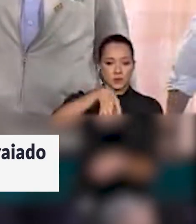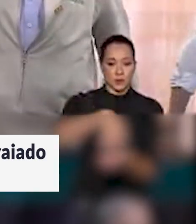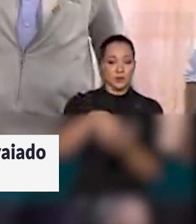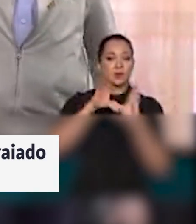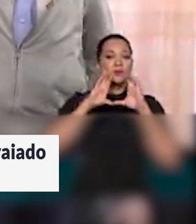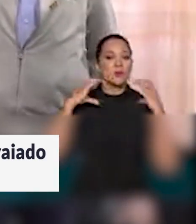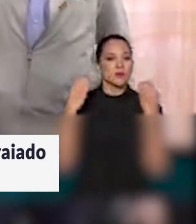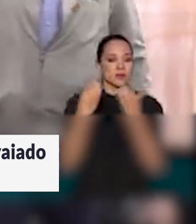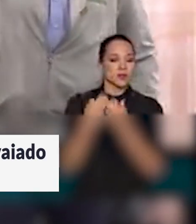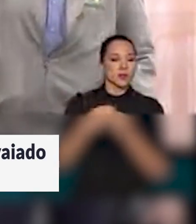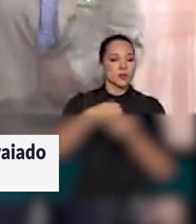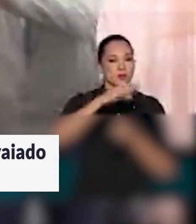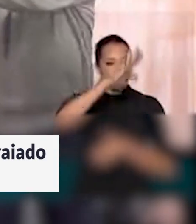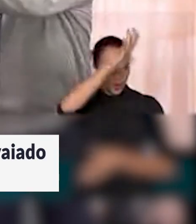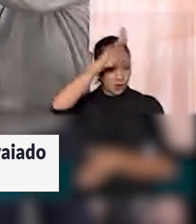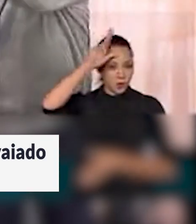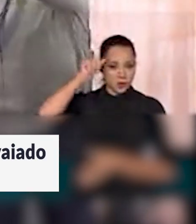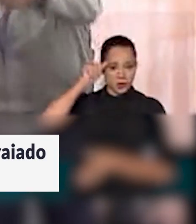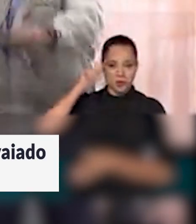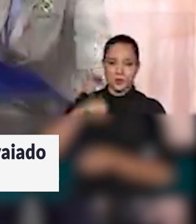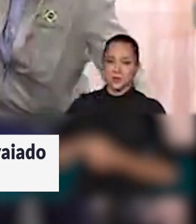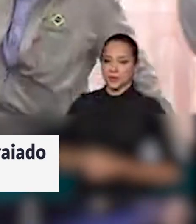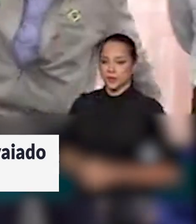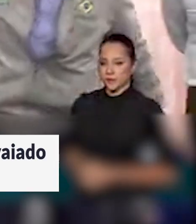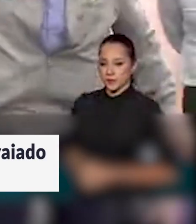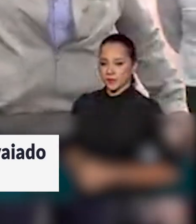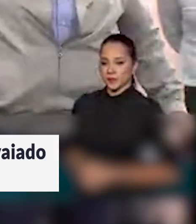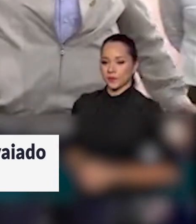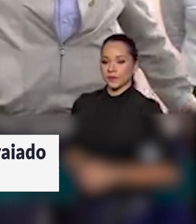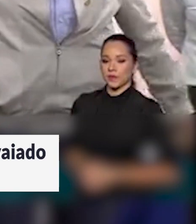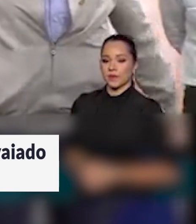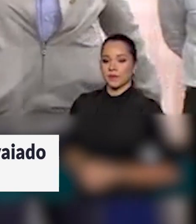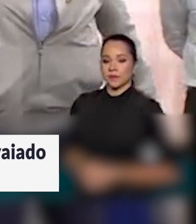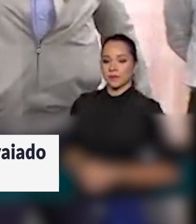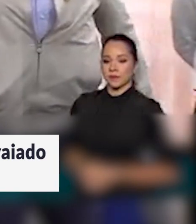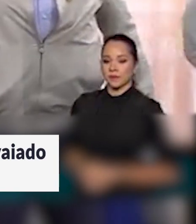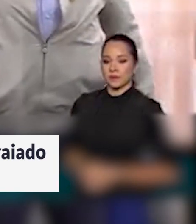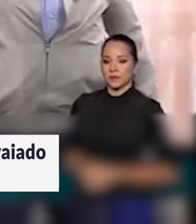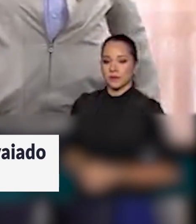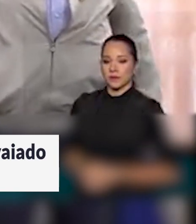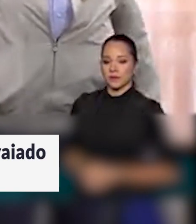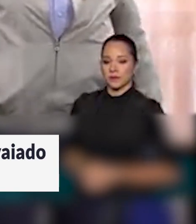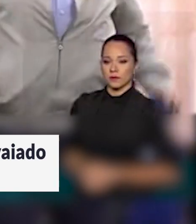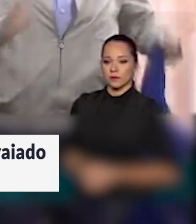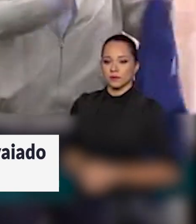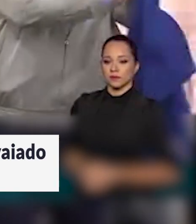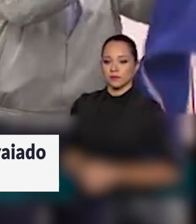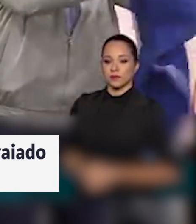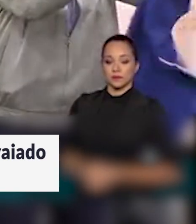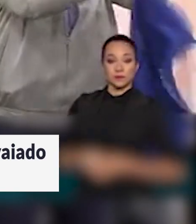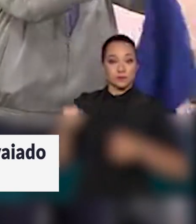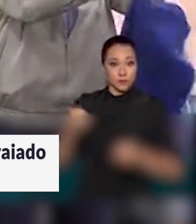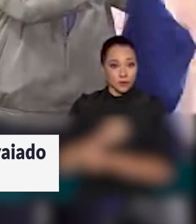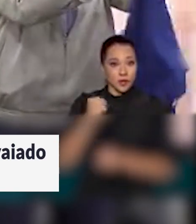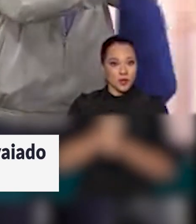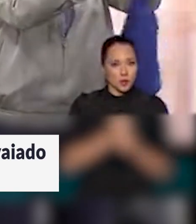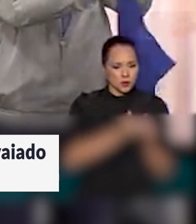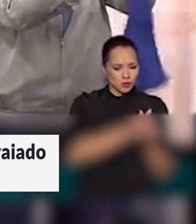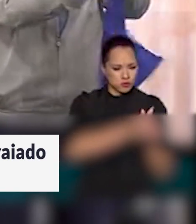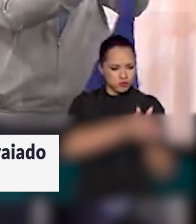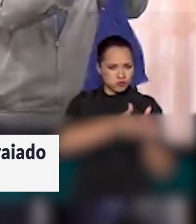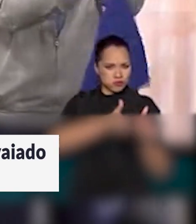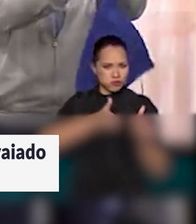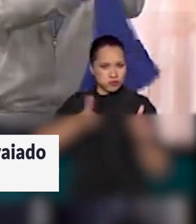Jair Bolsonaro apresentou uma placa alusiva da inauguração do Centro de Convenção do Amazonas, o maior